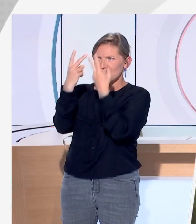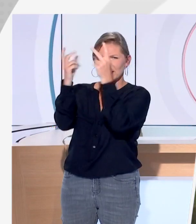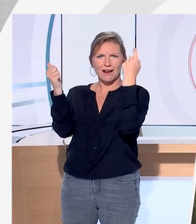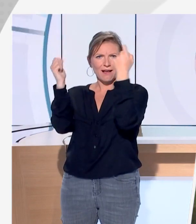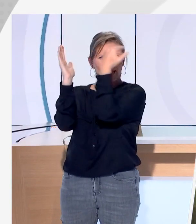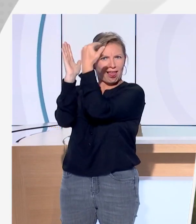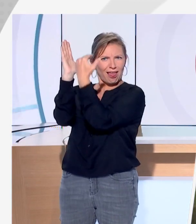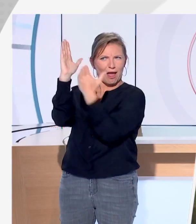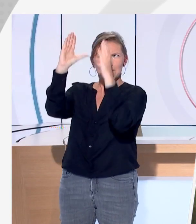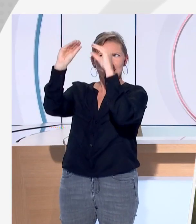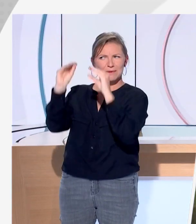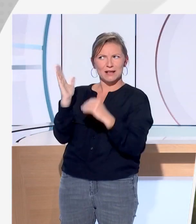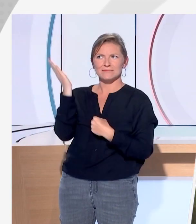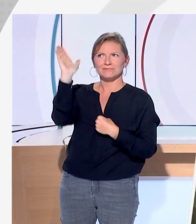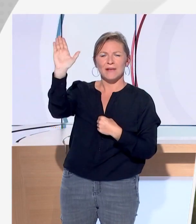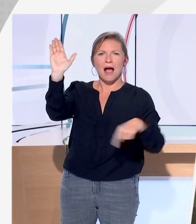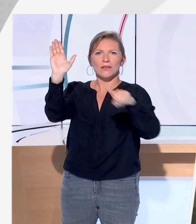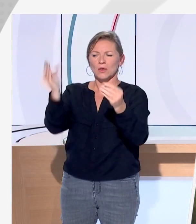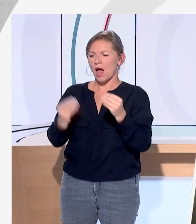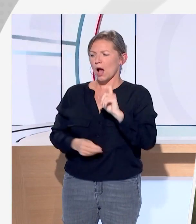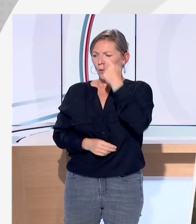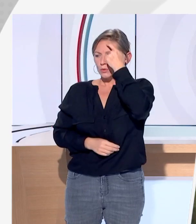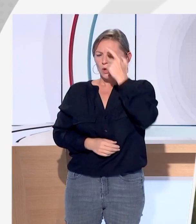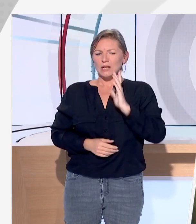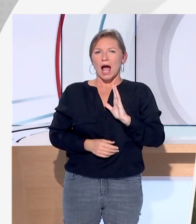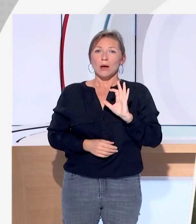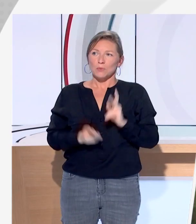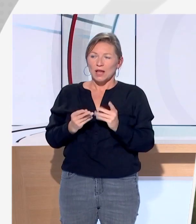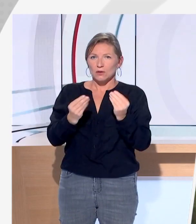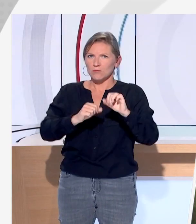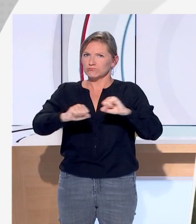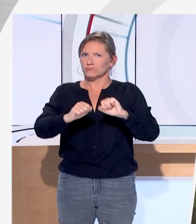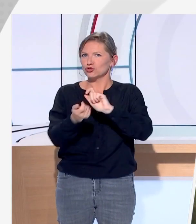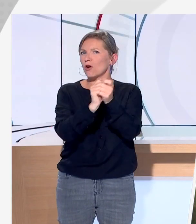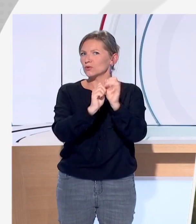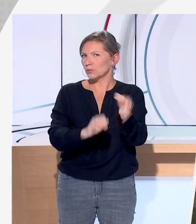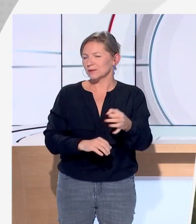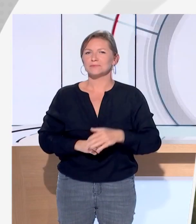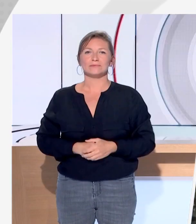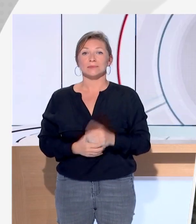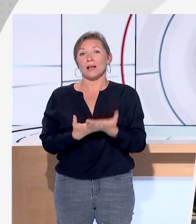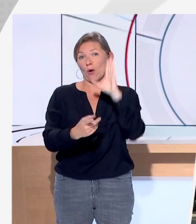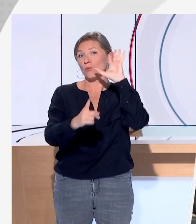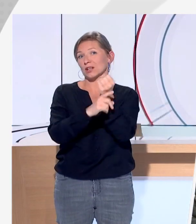même... bon, ça interpelle. Voilà. Ça peut justement faire bouger les choses. Ça peut faire bouger les choses. C'est le